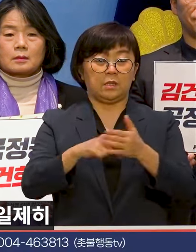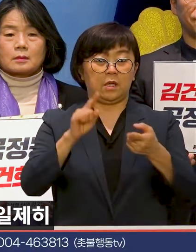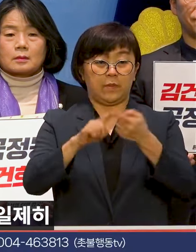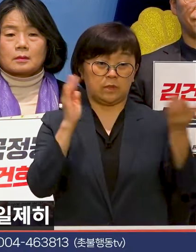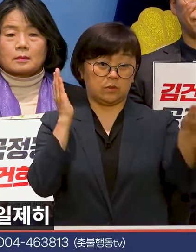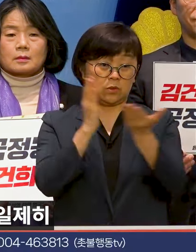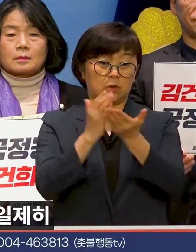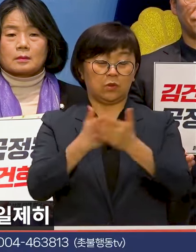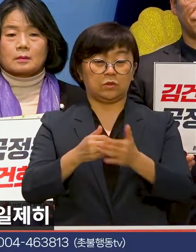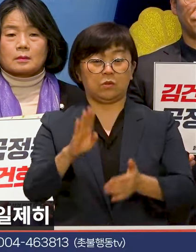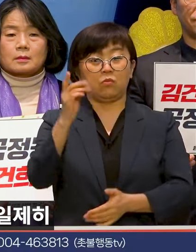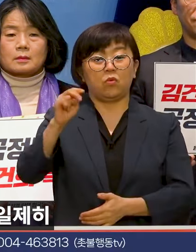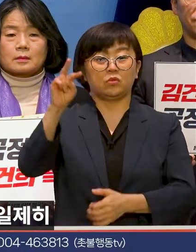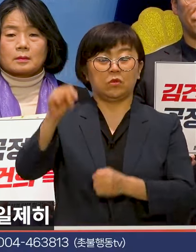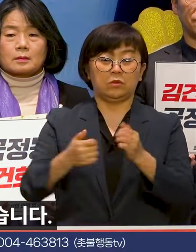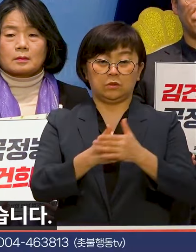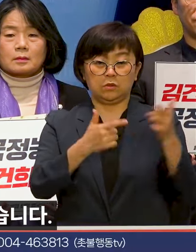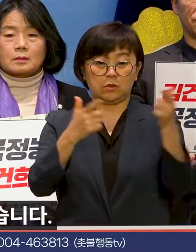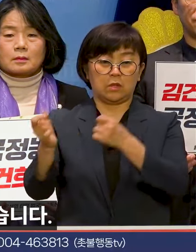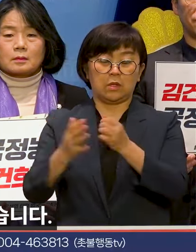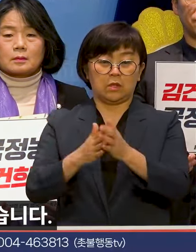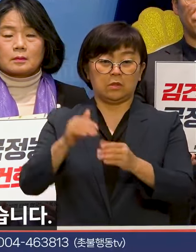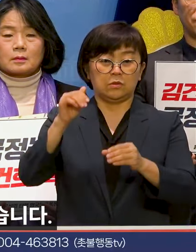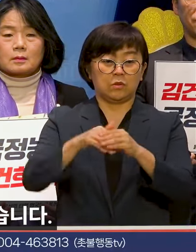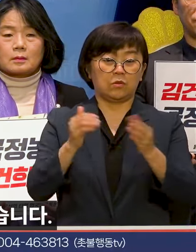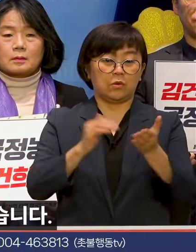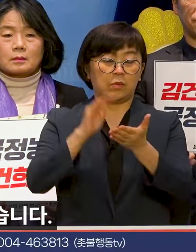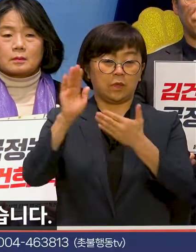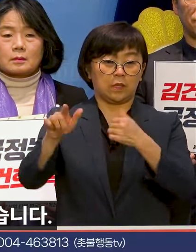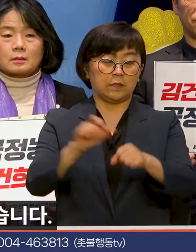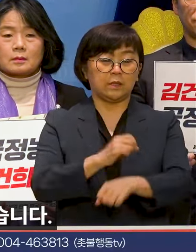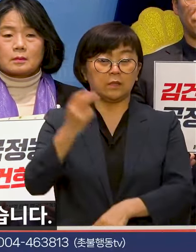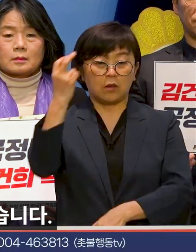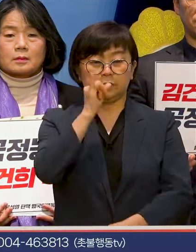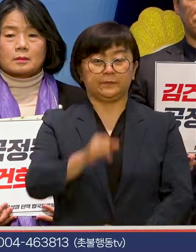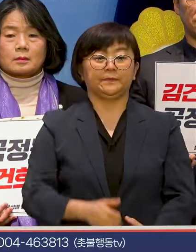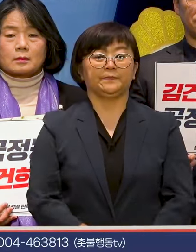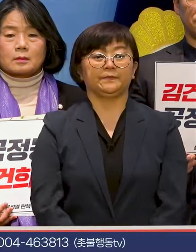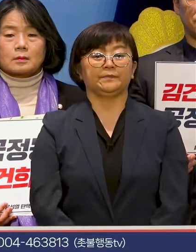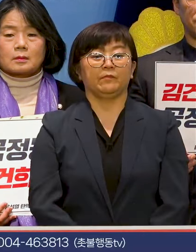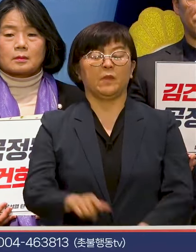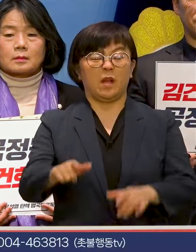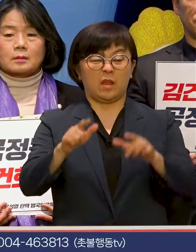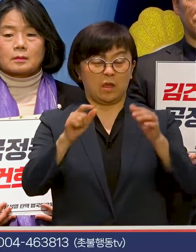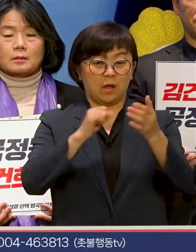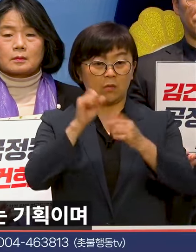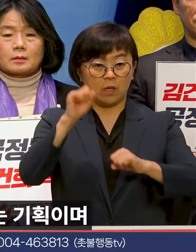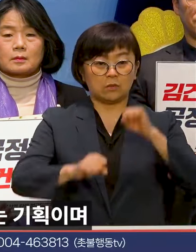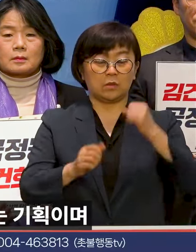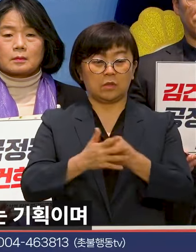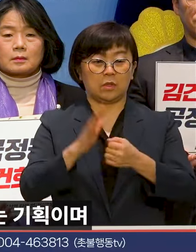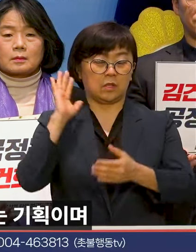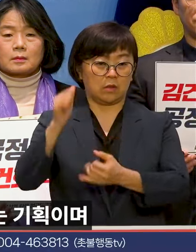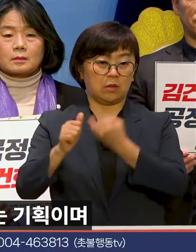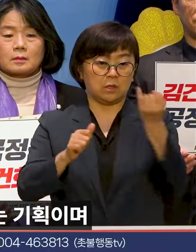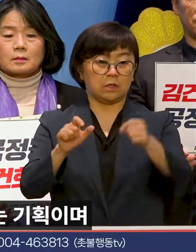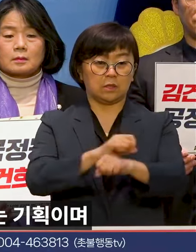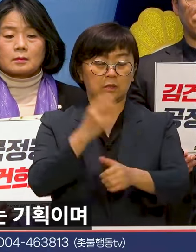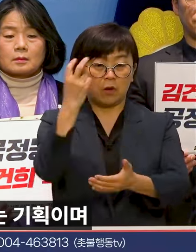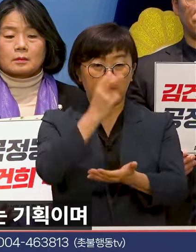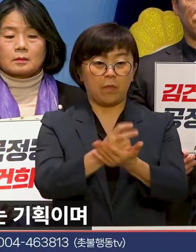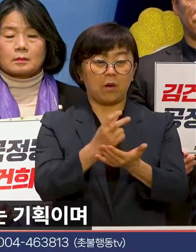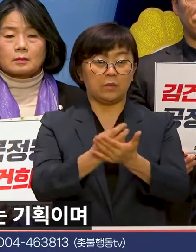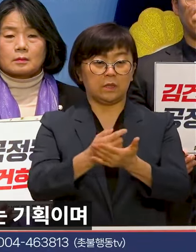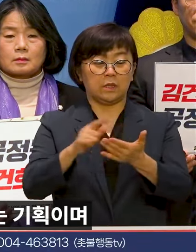발맞추어 보수언론들은 일제히 총선후 특검 론을 유포하고 있습니다 이러한 행들은 모두 김건희 특검법을